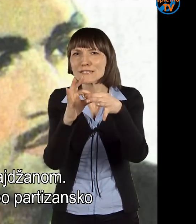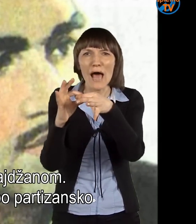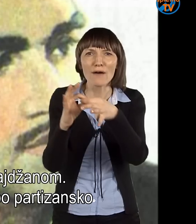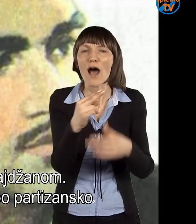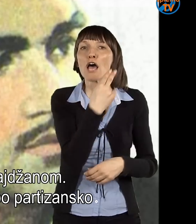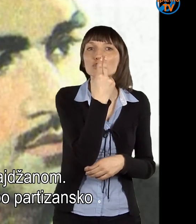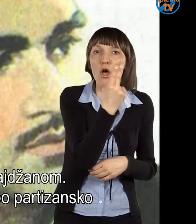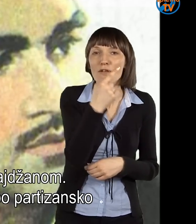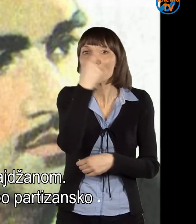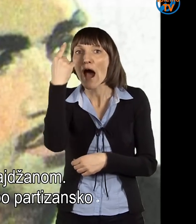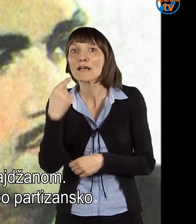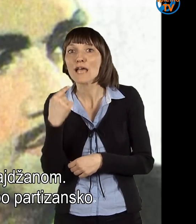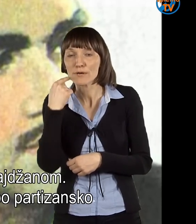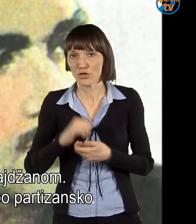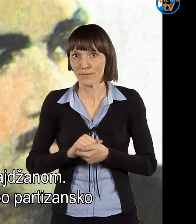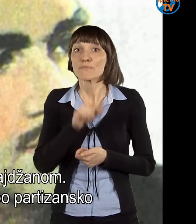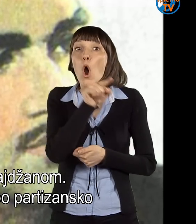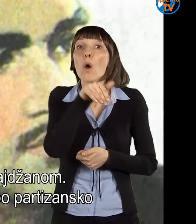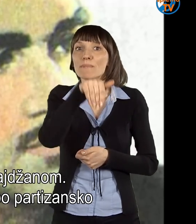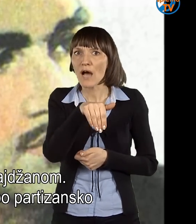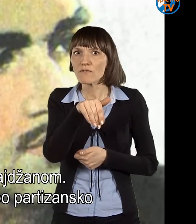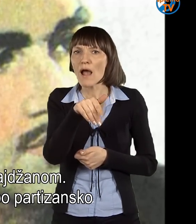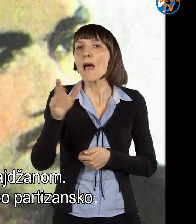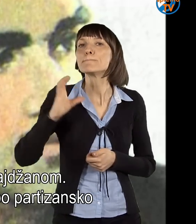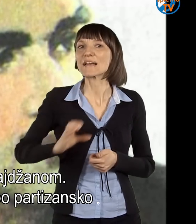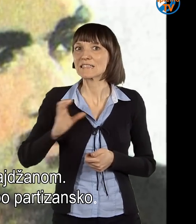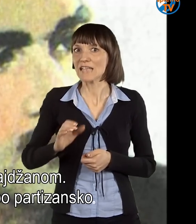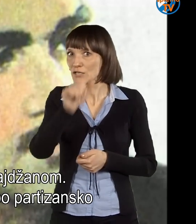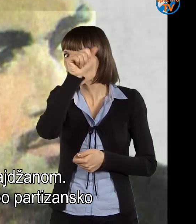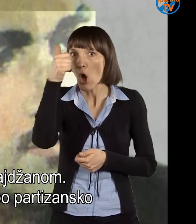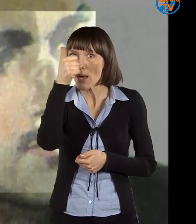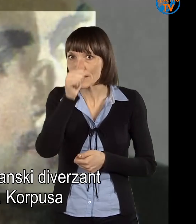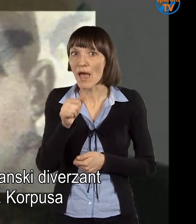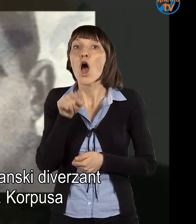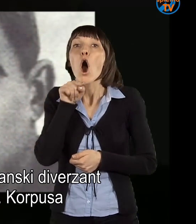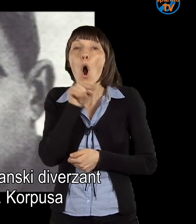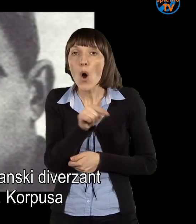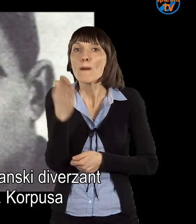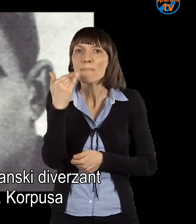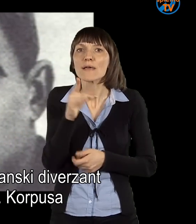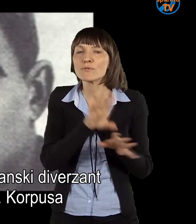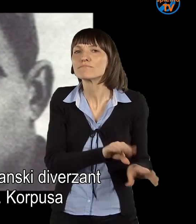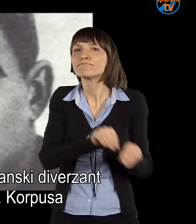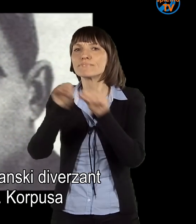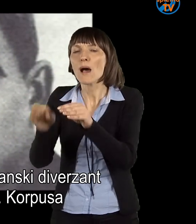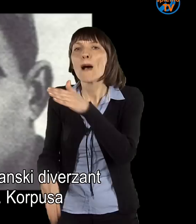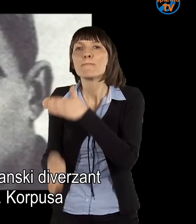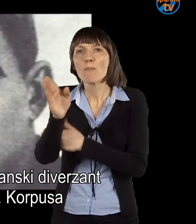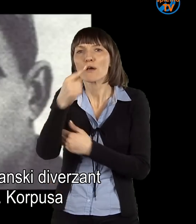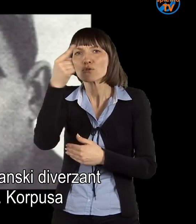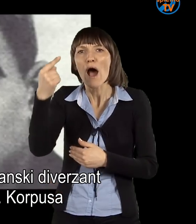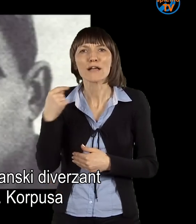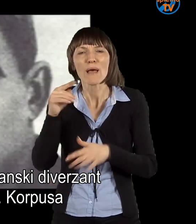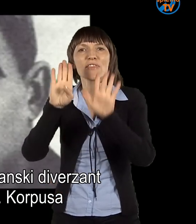in Azerbajdžanom. Mihajlo je partizansko ime, bil pa je azerbajdžanski diverzant in